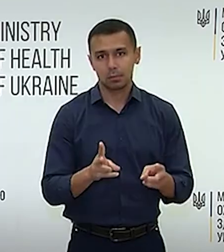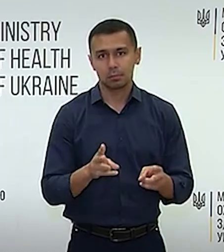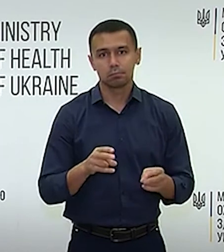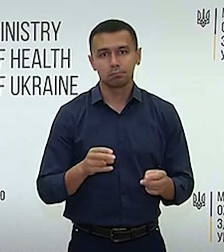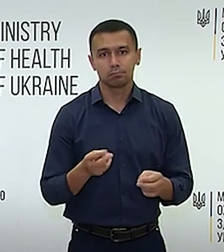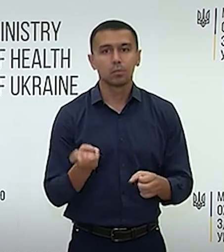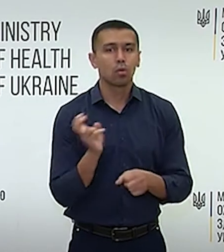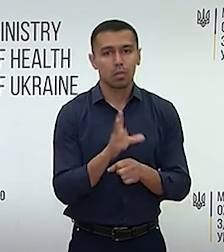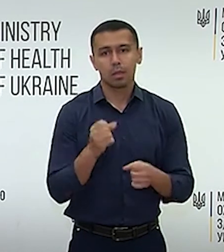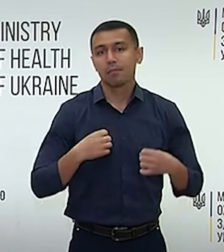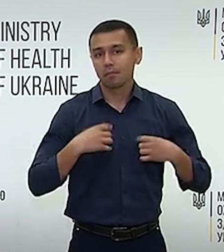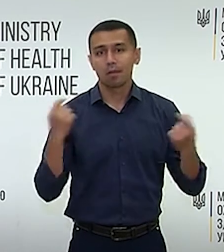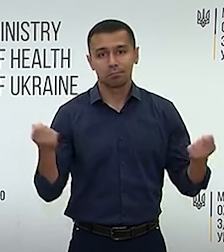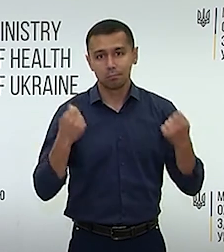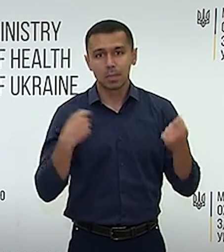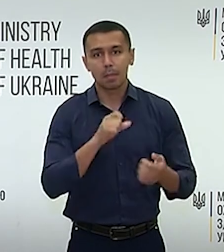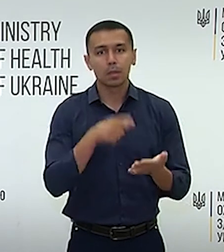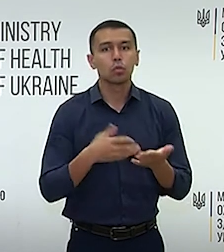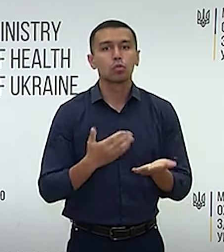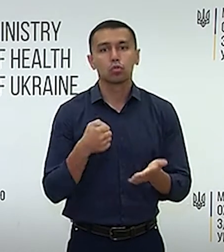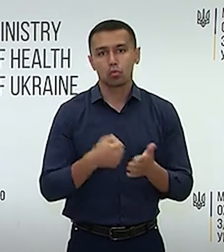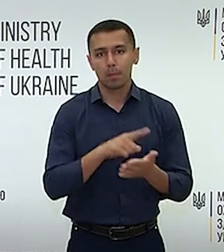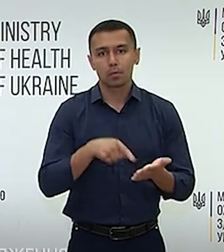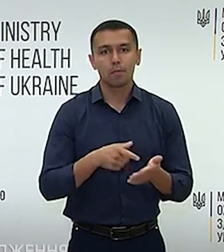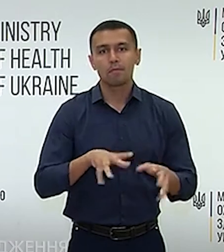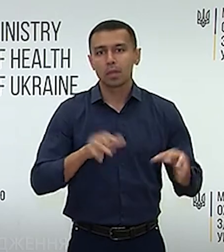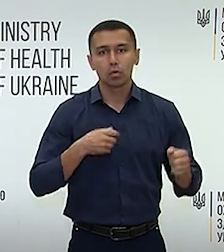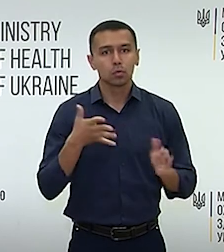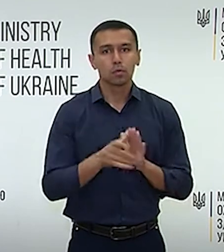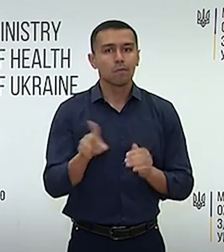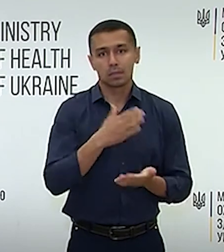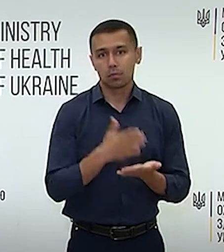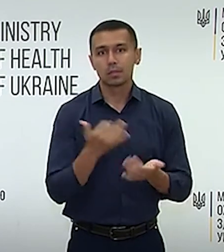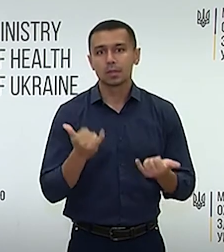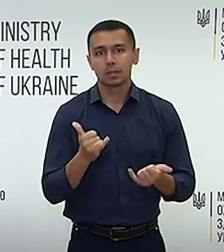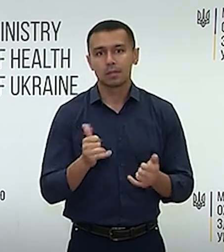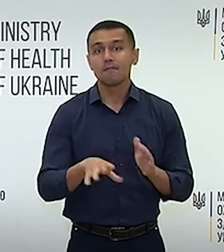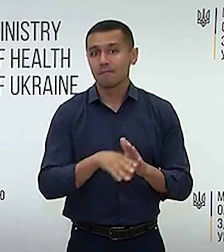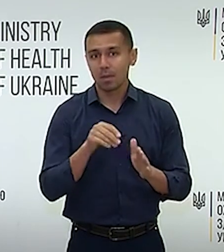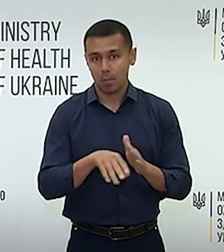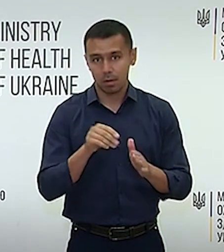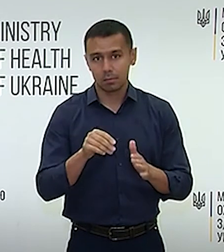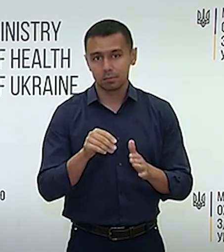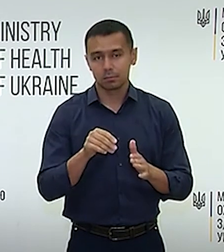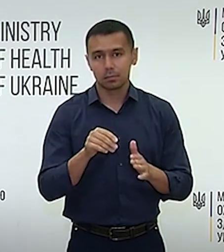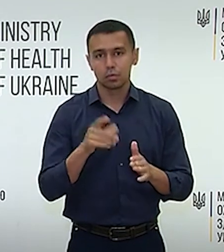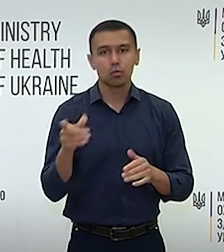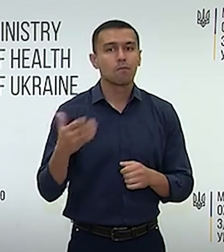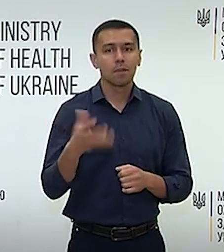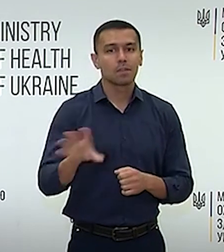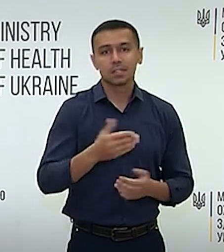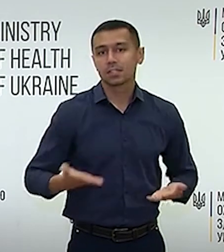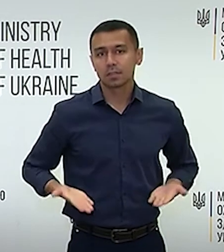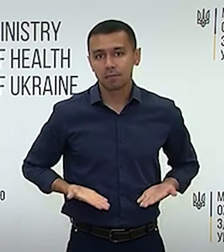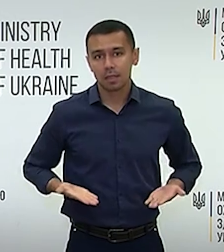святкування. У мене питання до міської влади. Я розумію, що ви всі знаходитесь зараз в виборах, що ви всі